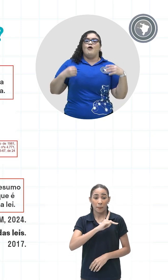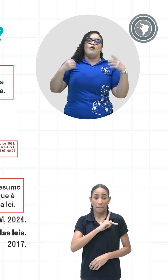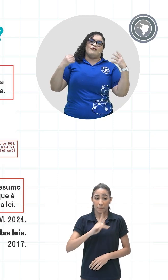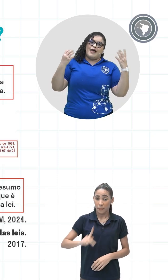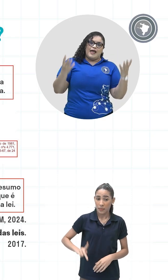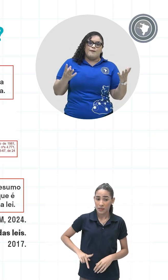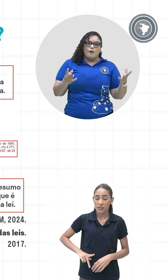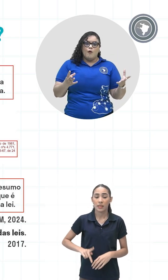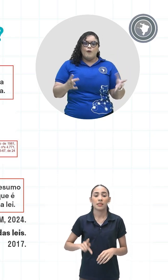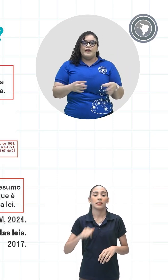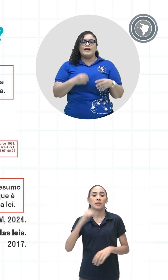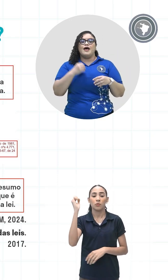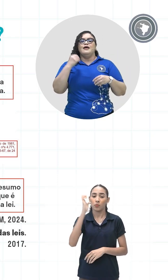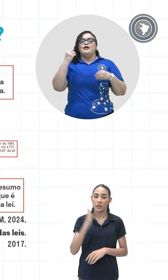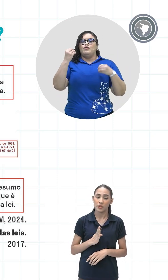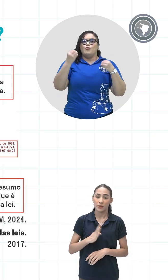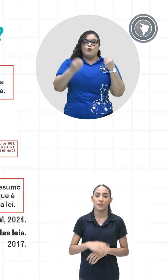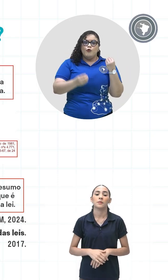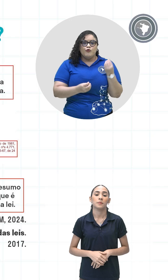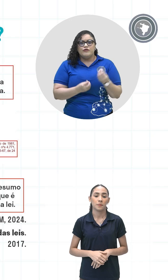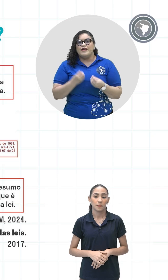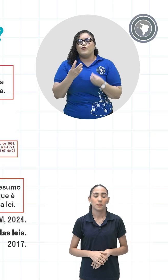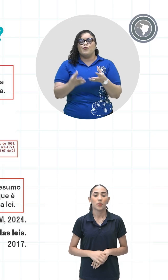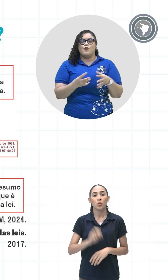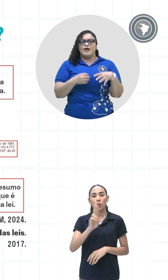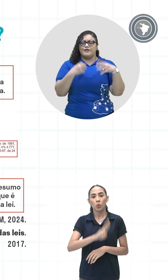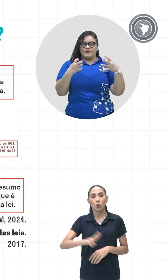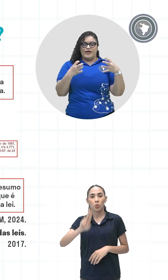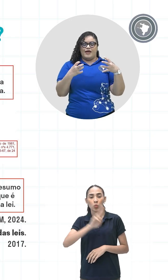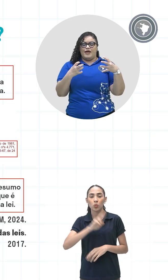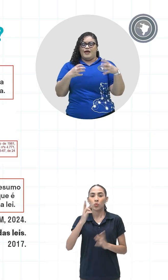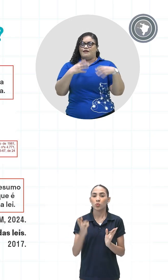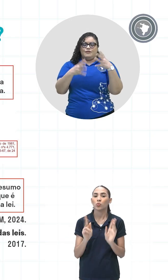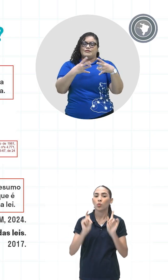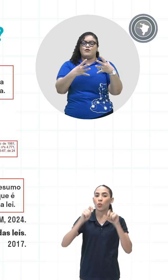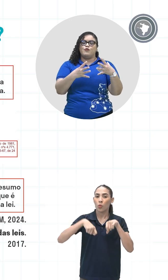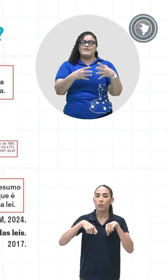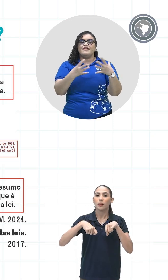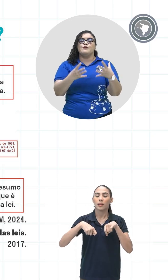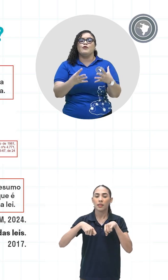Presidência da República, no uso das suas